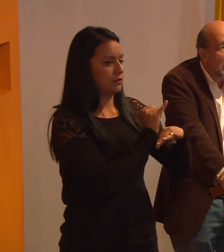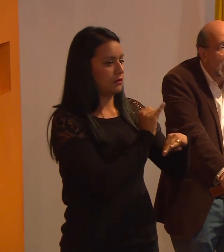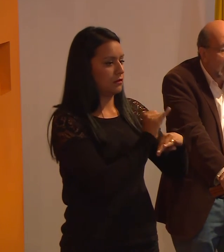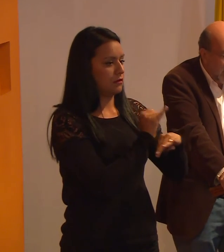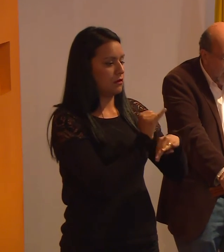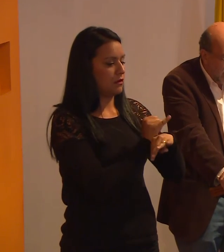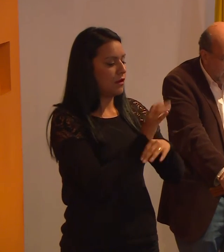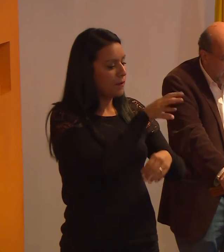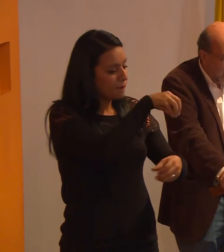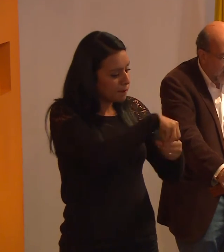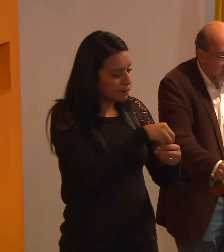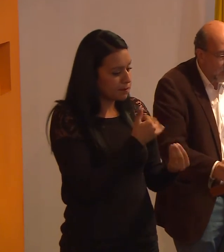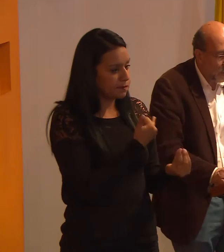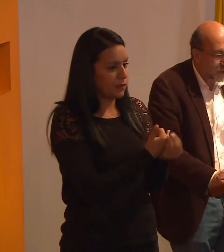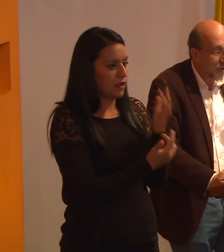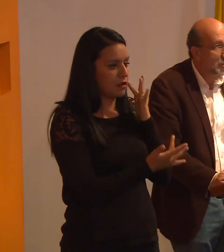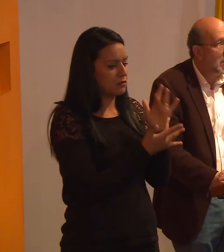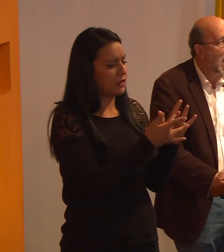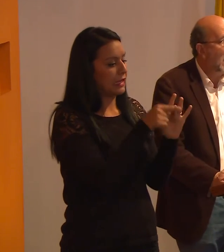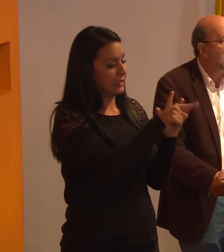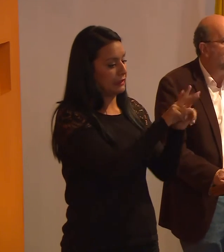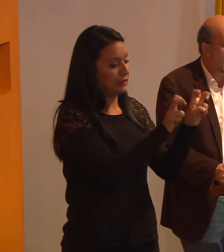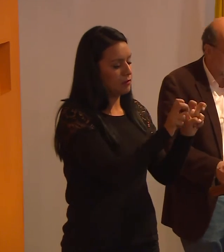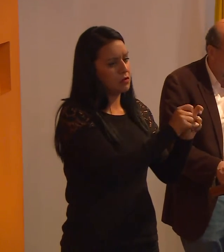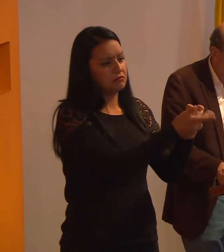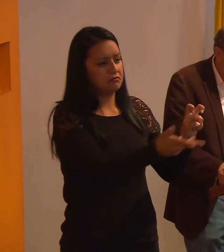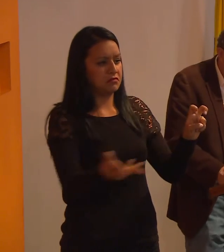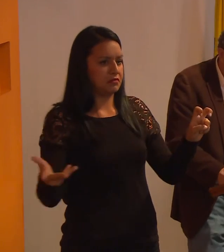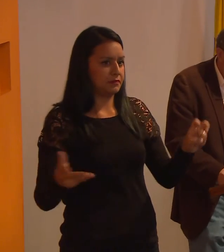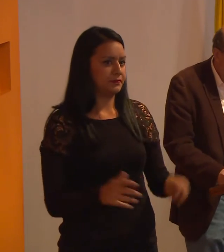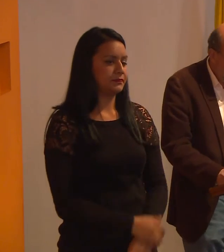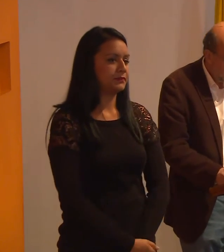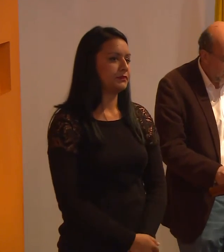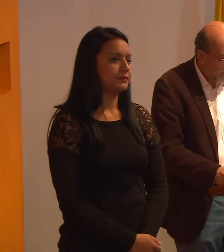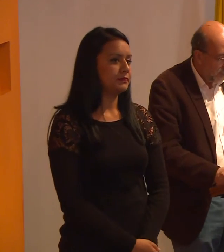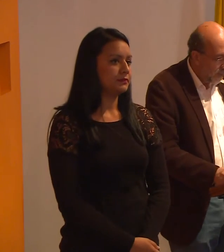que tocan este y otros aspectos.